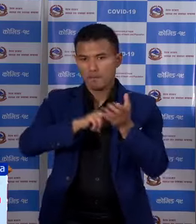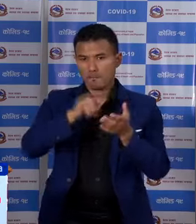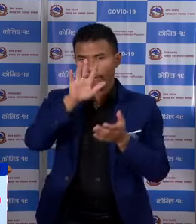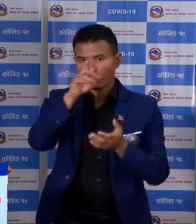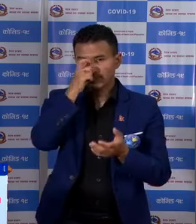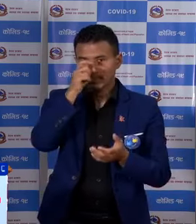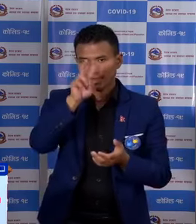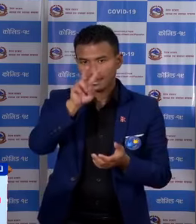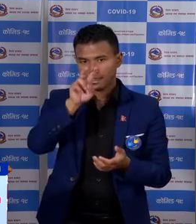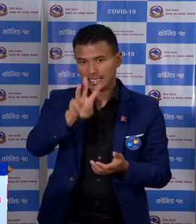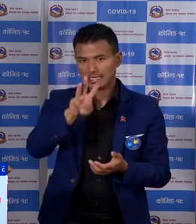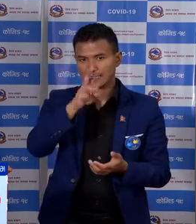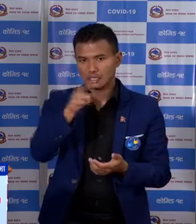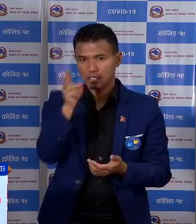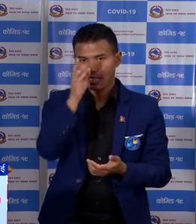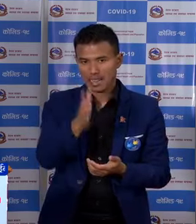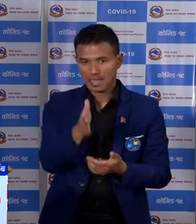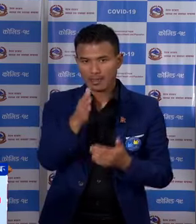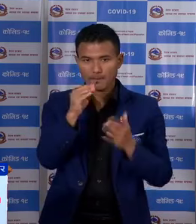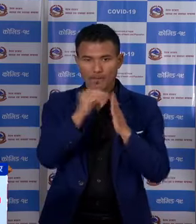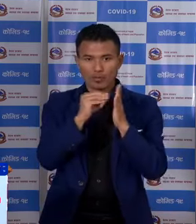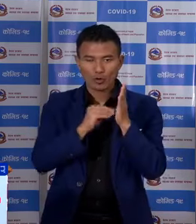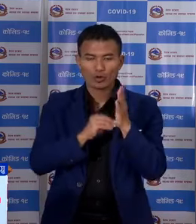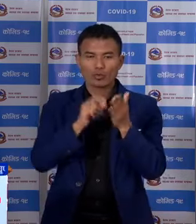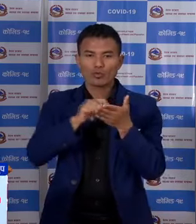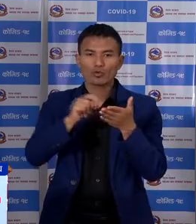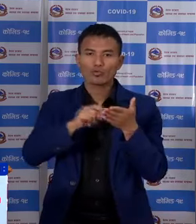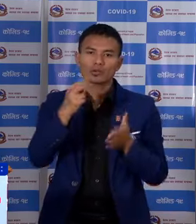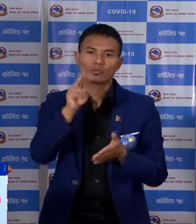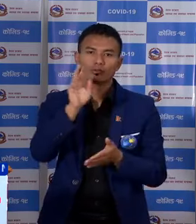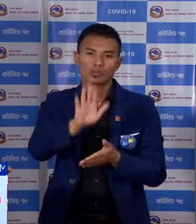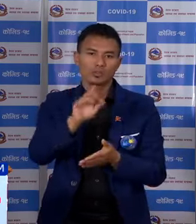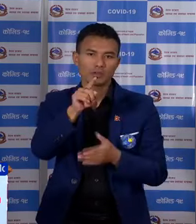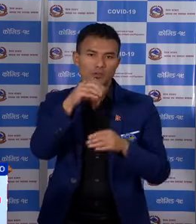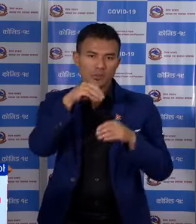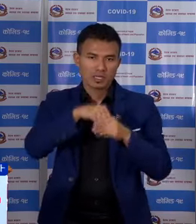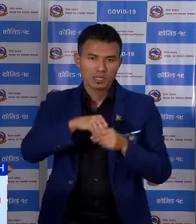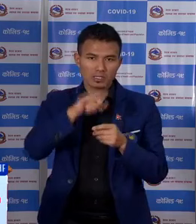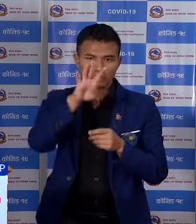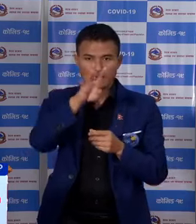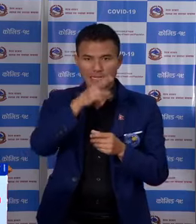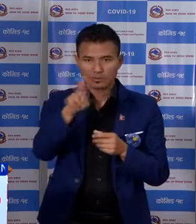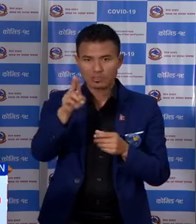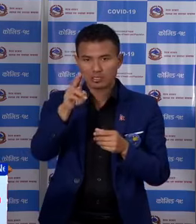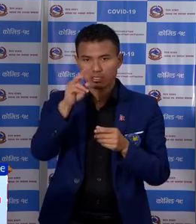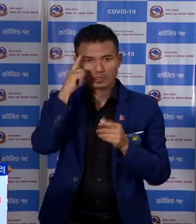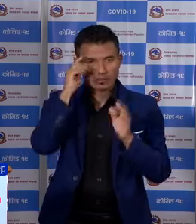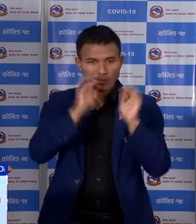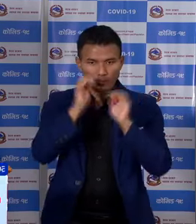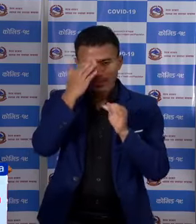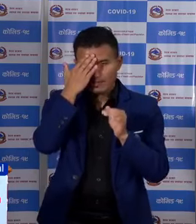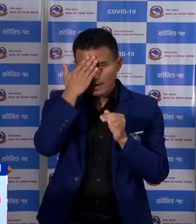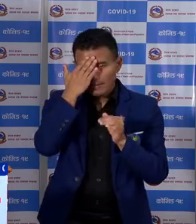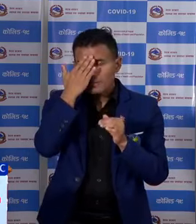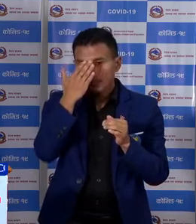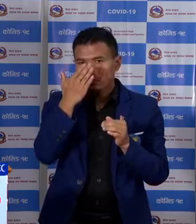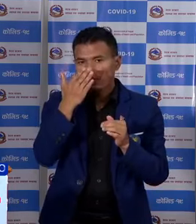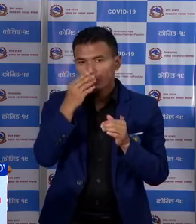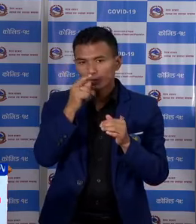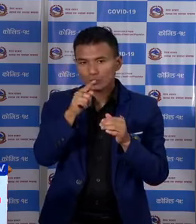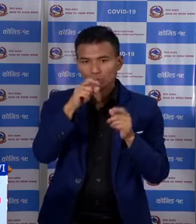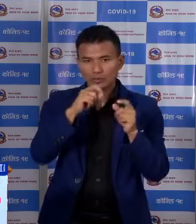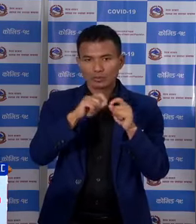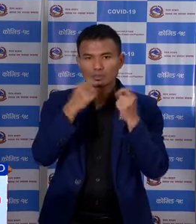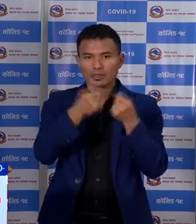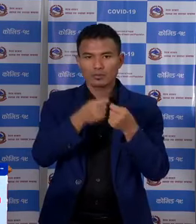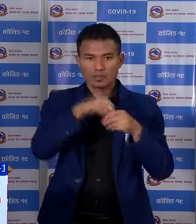523 जानाले यो बिवरन भर्न भहे को छा जस्मत दे चार जाना संब्भावित संक्रमित को जोन